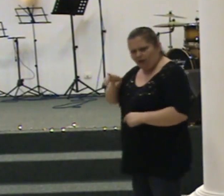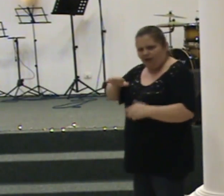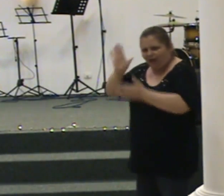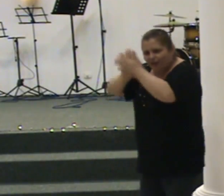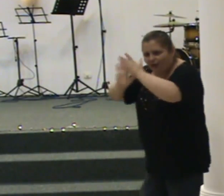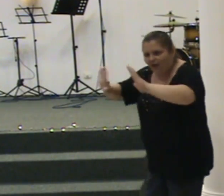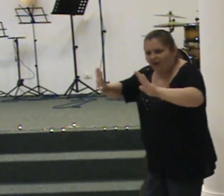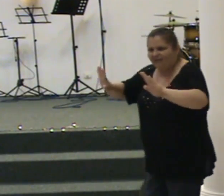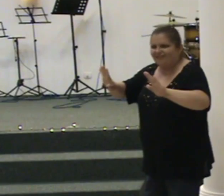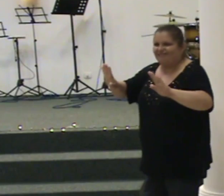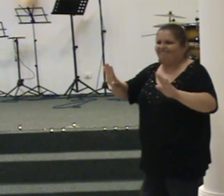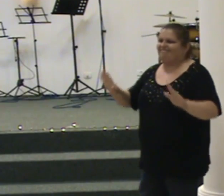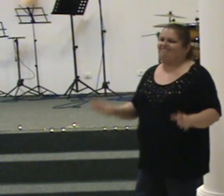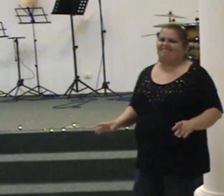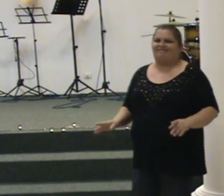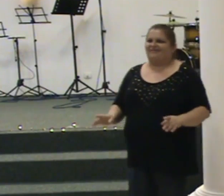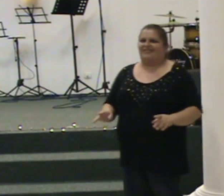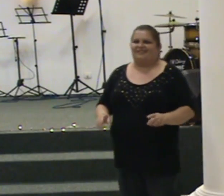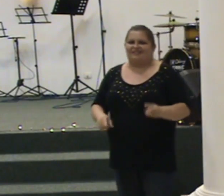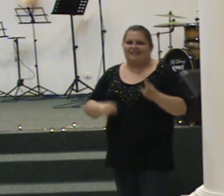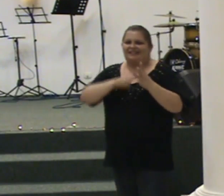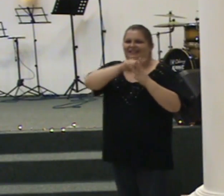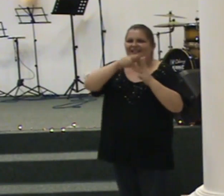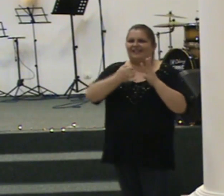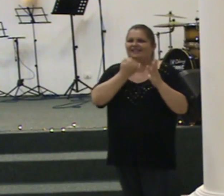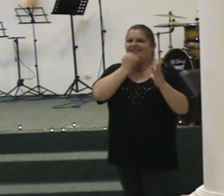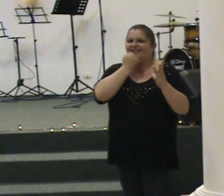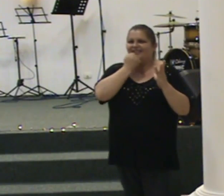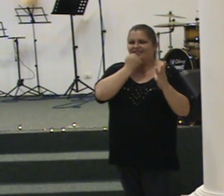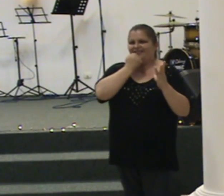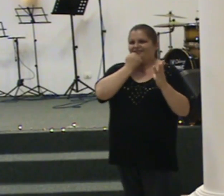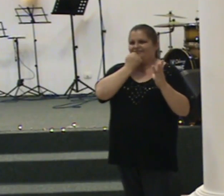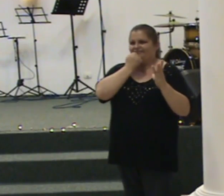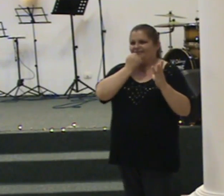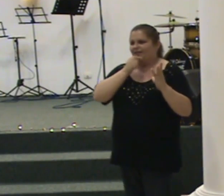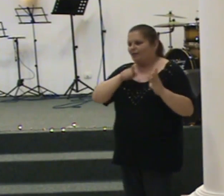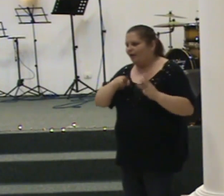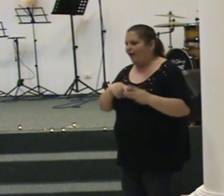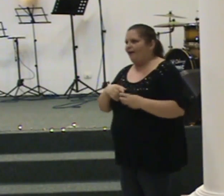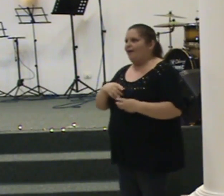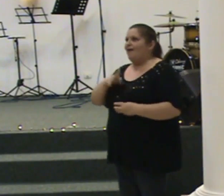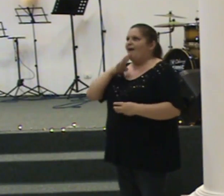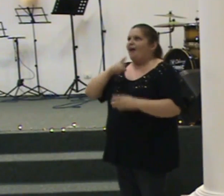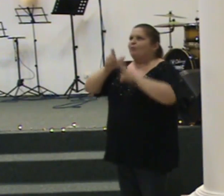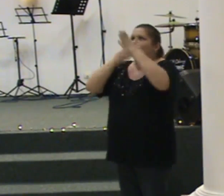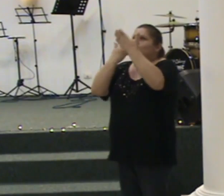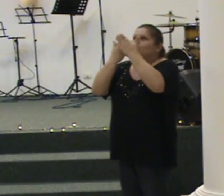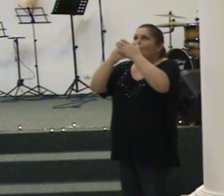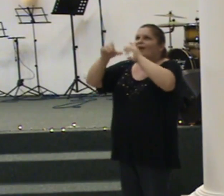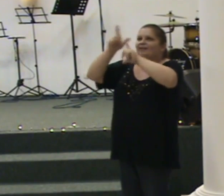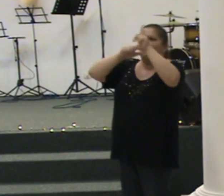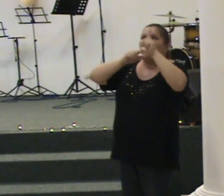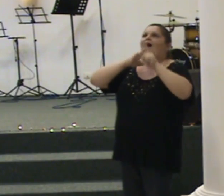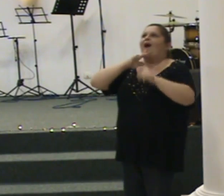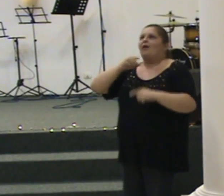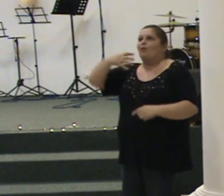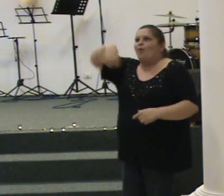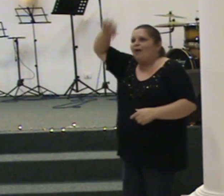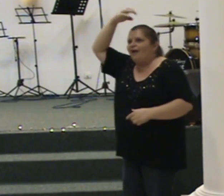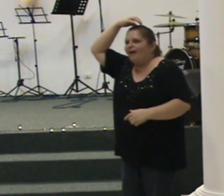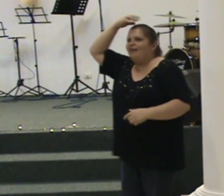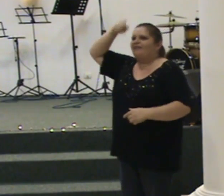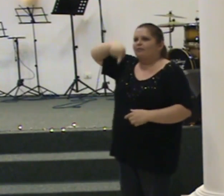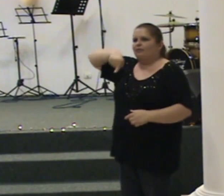cientistas que entendiam que haveria um sinal no céu de um grande fato que estaria acontecendo, que estaria nascendo um rei, e que